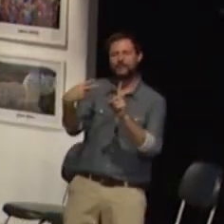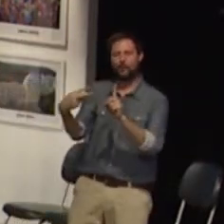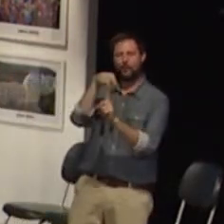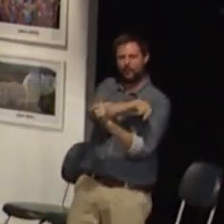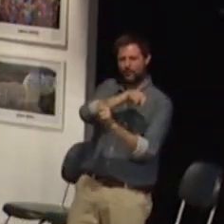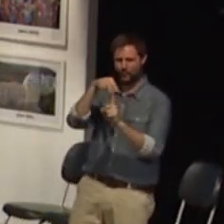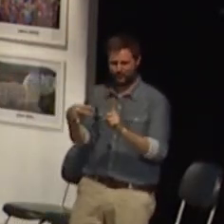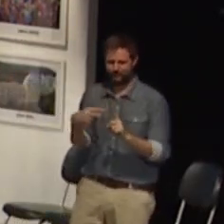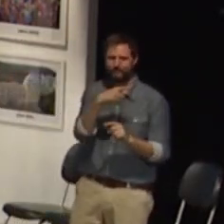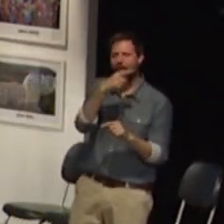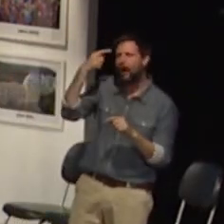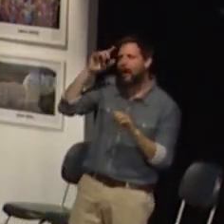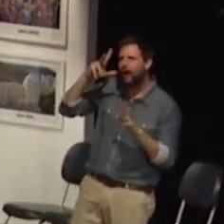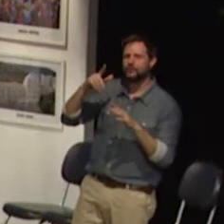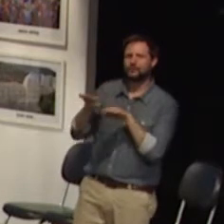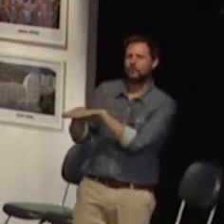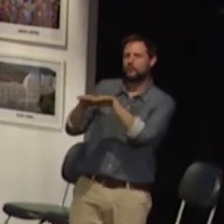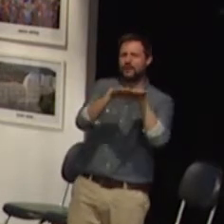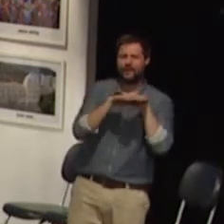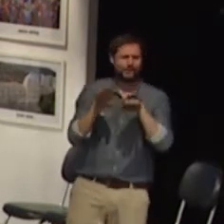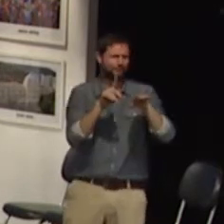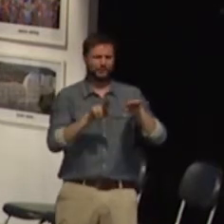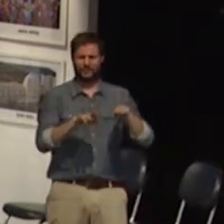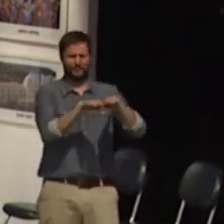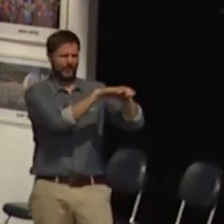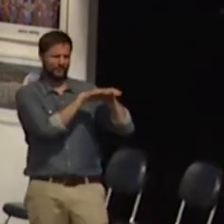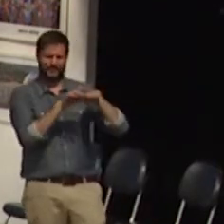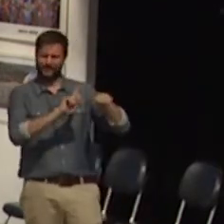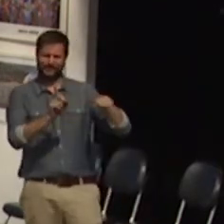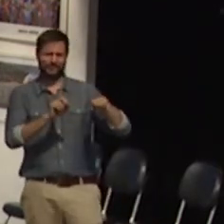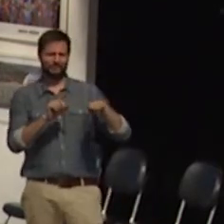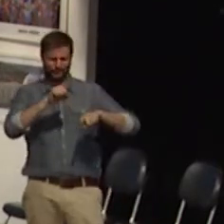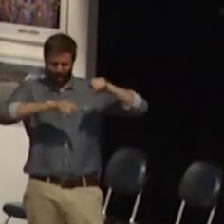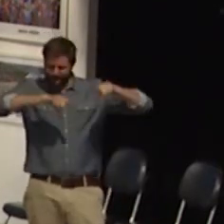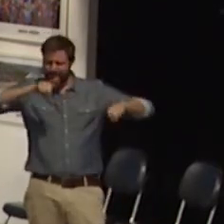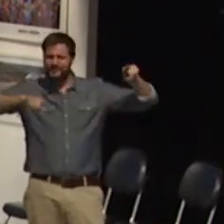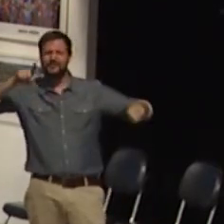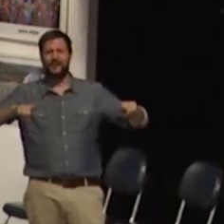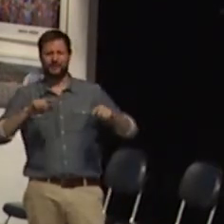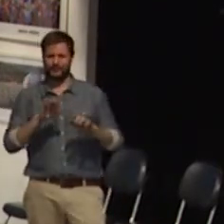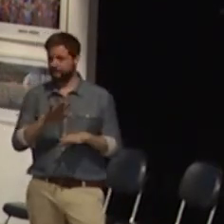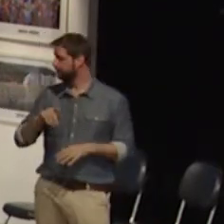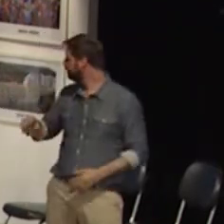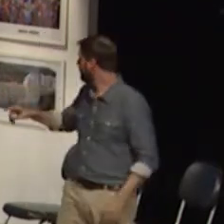sobre isso, né? Ver uma perspectiva diferente, que é para que a gente possa chegar a um consenso e